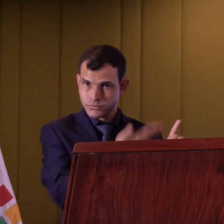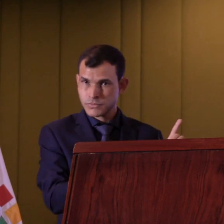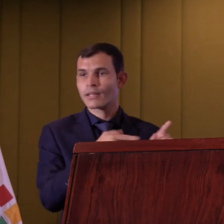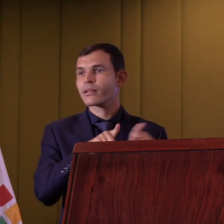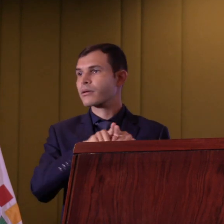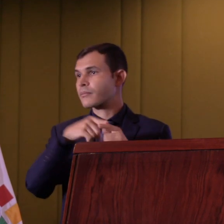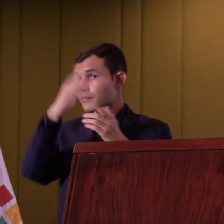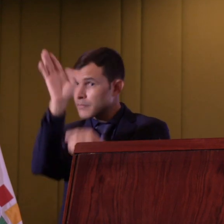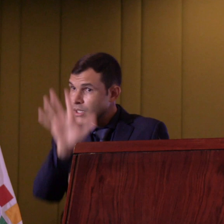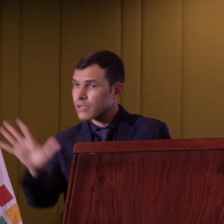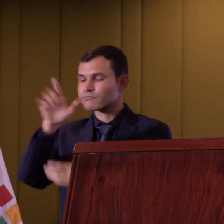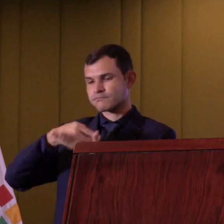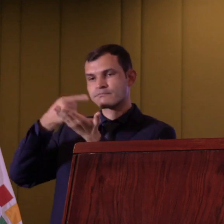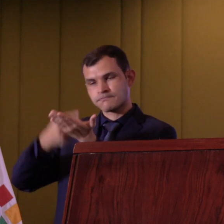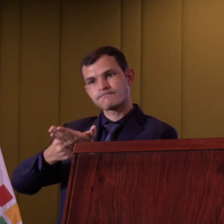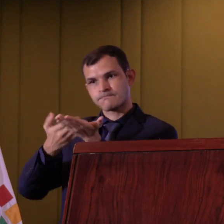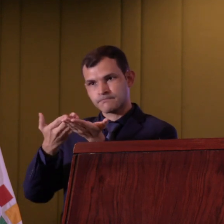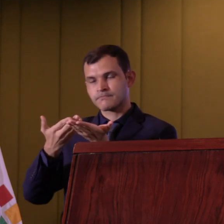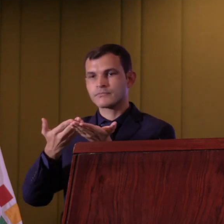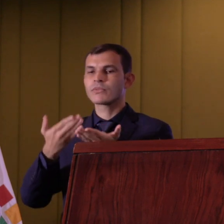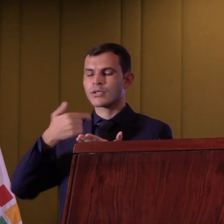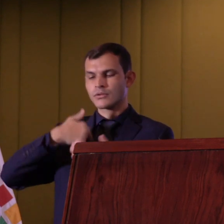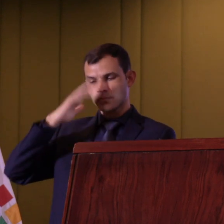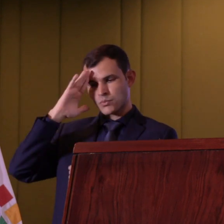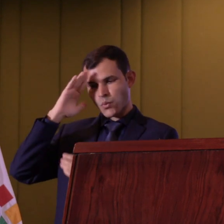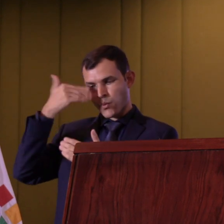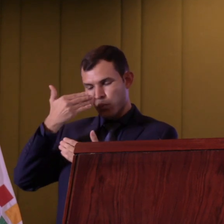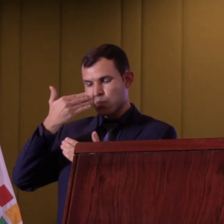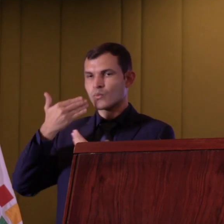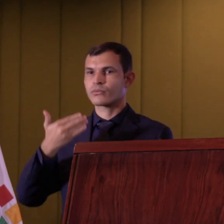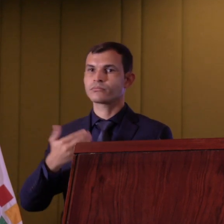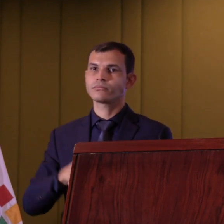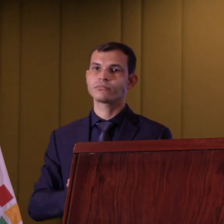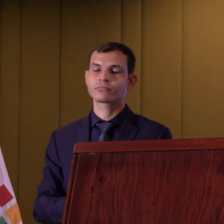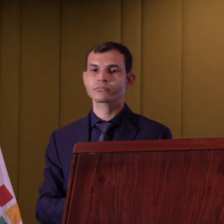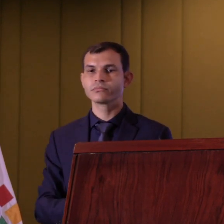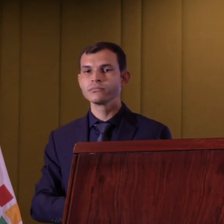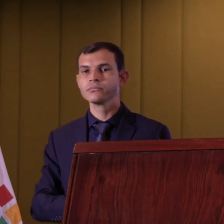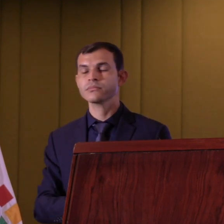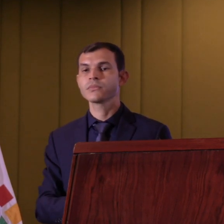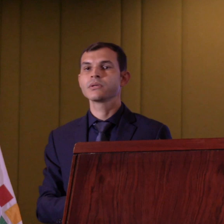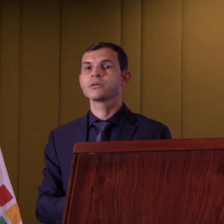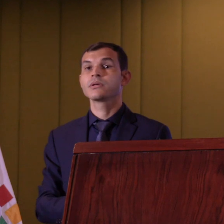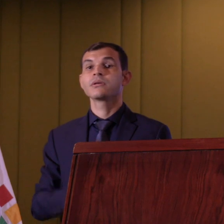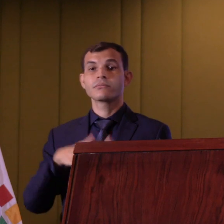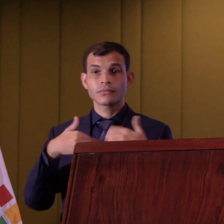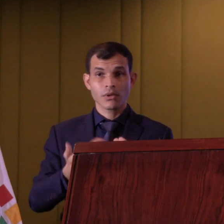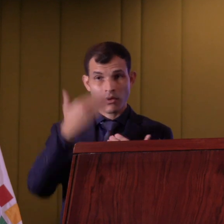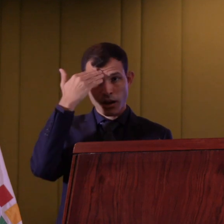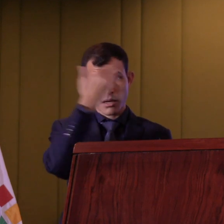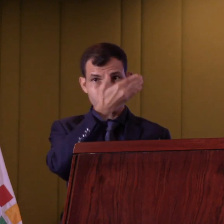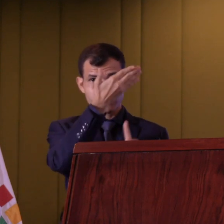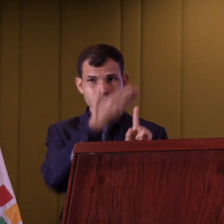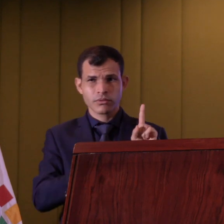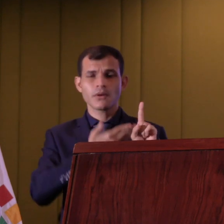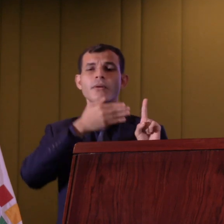a honrar a missão que me foi atribuída. Agradeço também ao amigo de longa data, ministro Bento